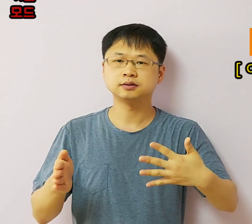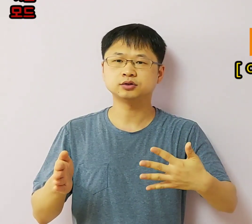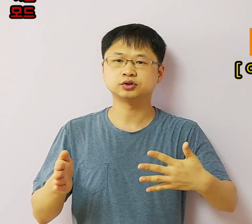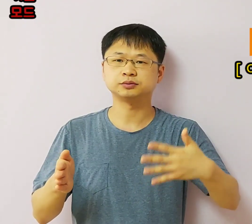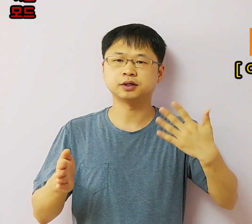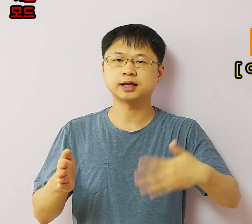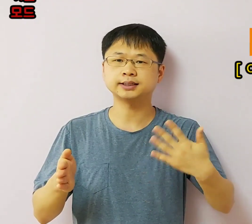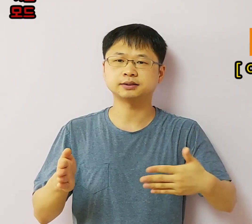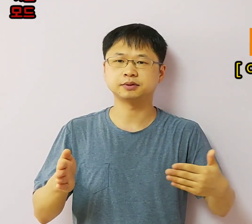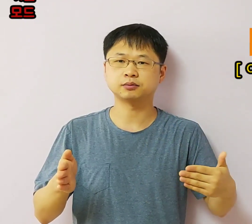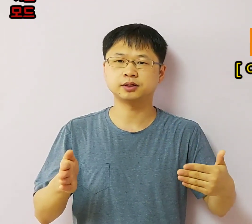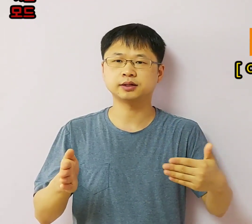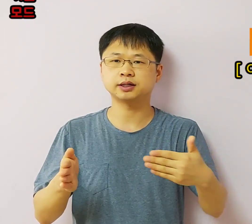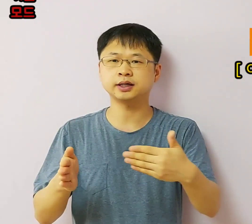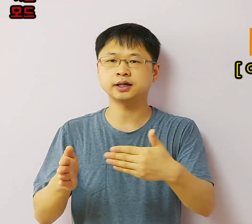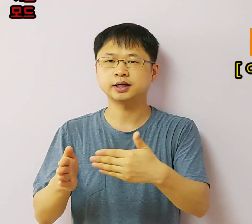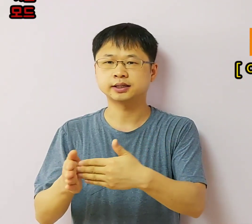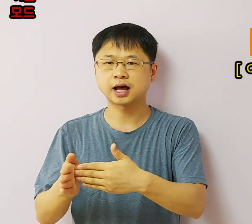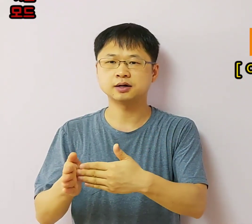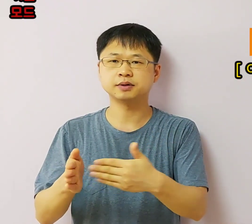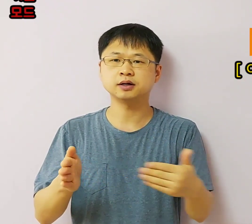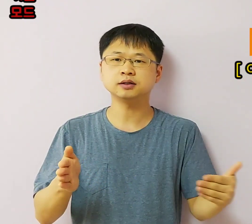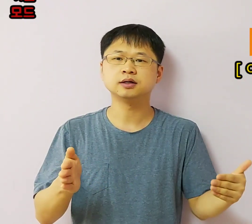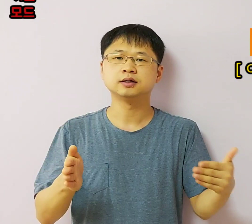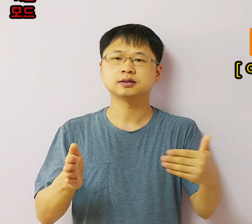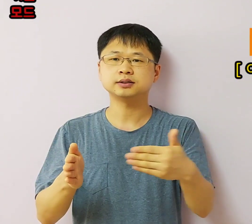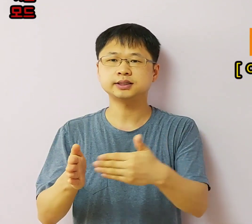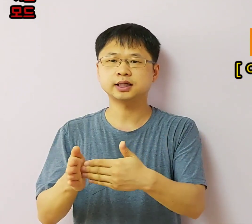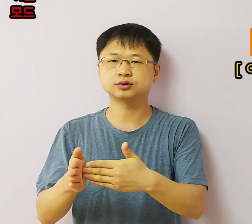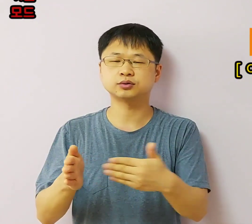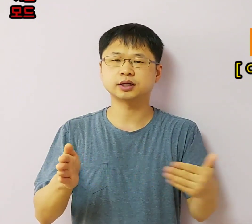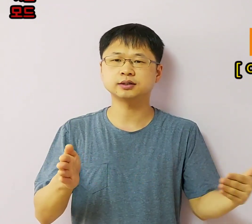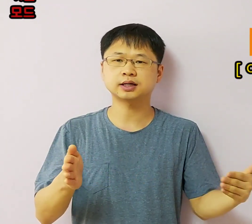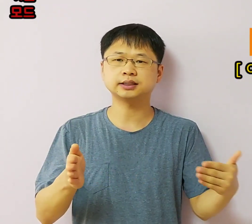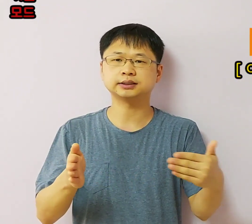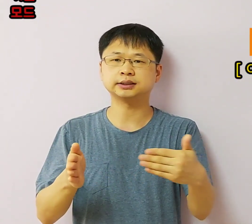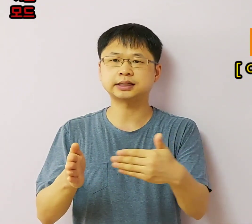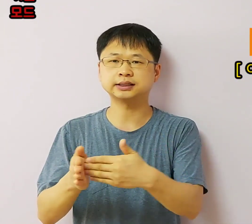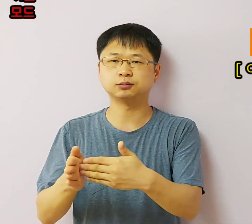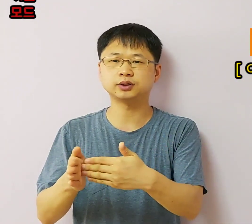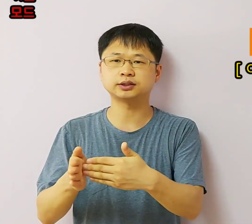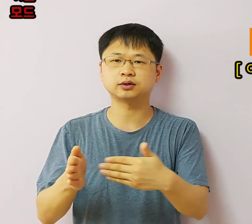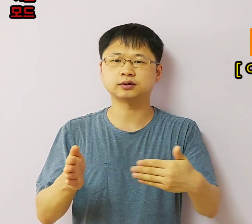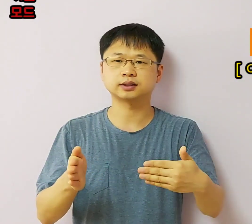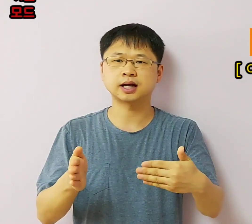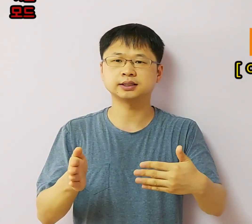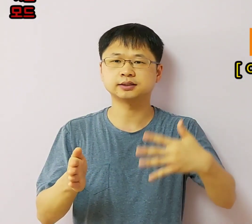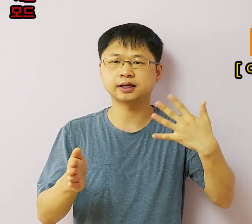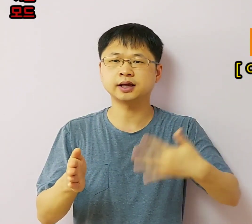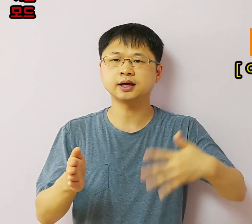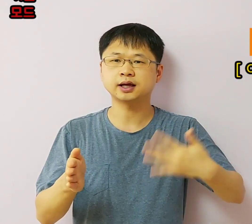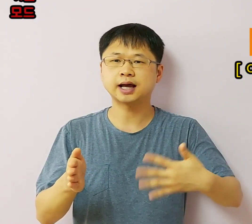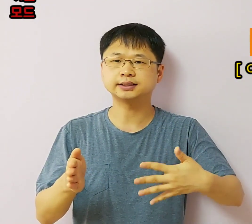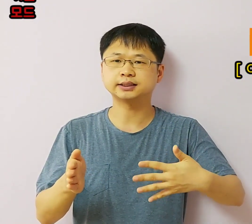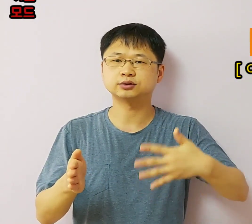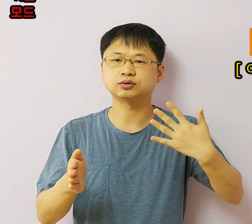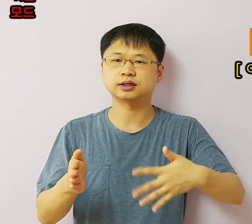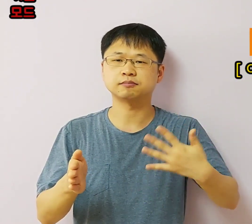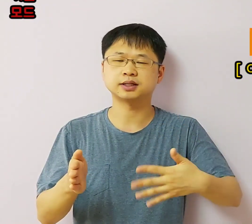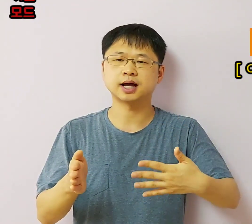흔들어 주시면 아직입니다. 원래 여기 닿으면 끝이라는 수어인데 끝까지 가지 못했죠. 그래서 가기 전에 아직이라는 수어가 됩니다.